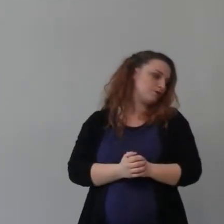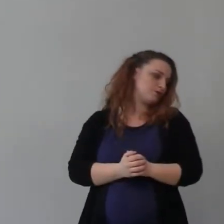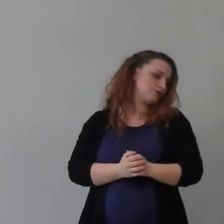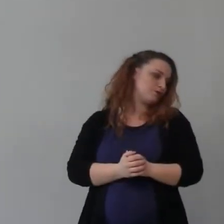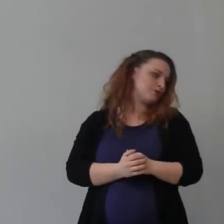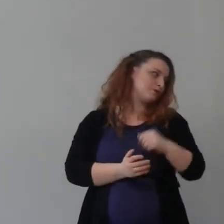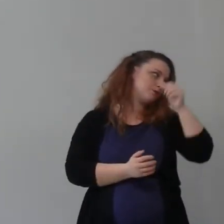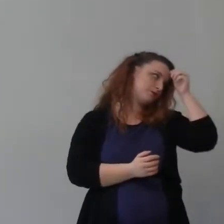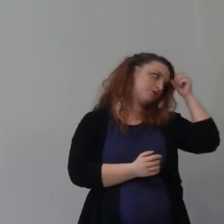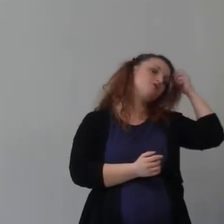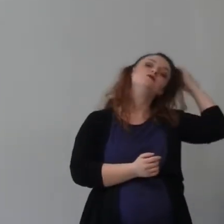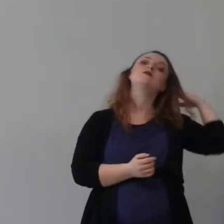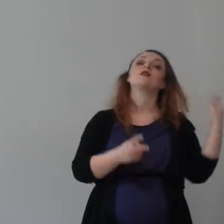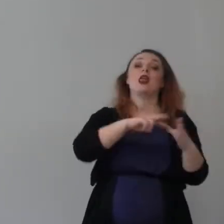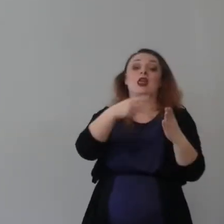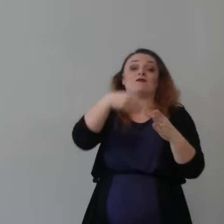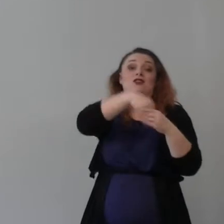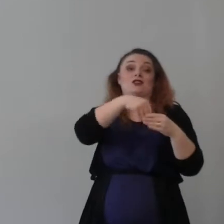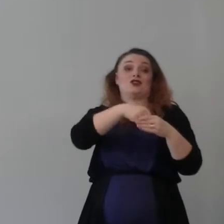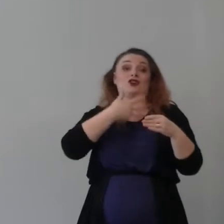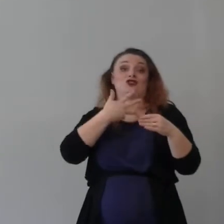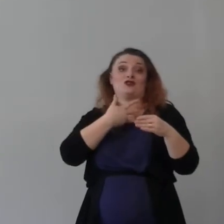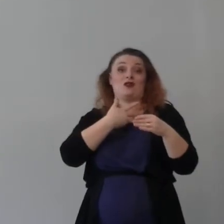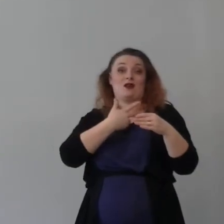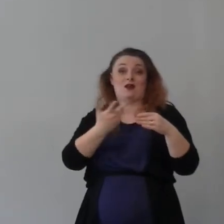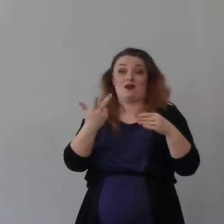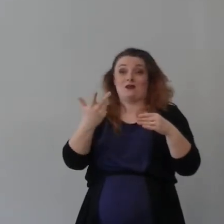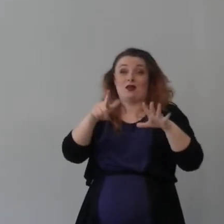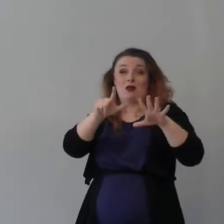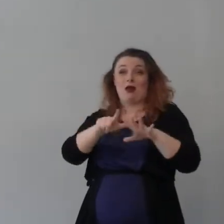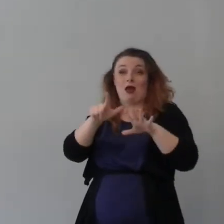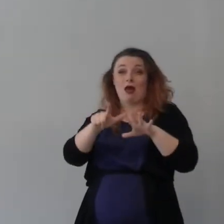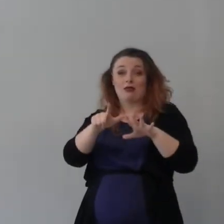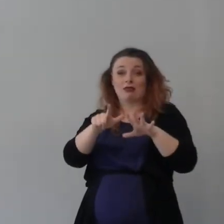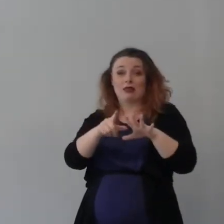vita. Nel Vangelo sappiamo che aveva scacciato 7 demoni da Maria Maddalena.